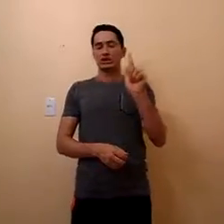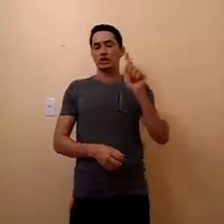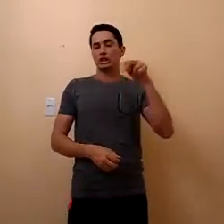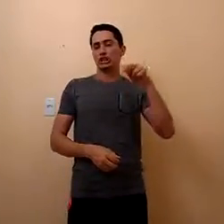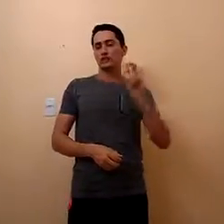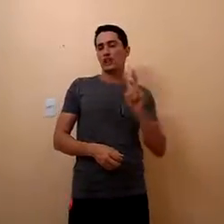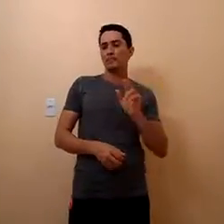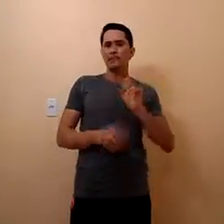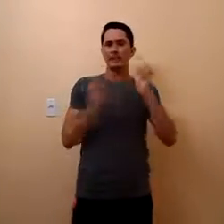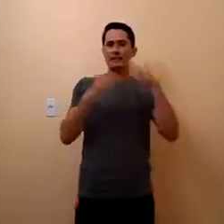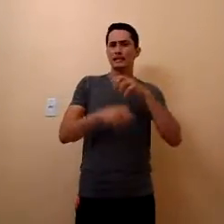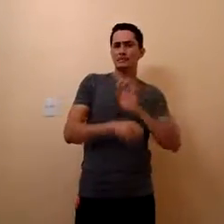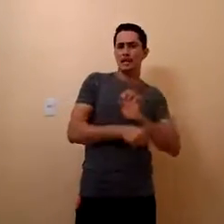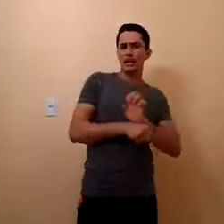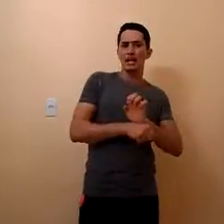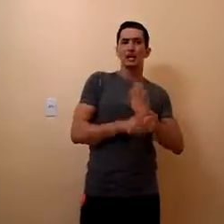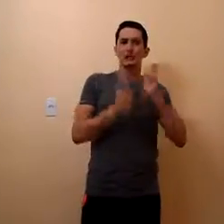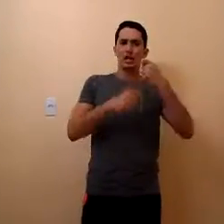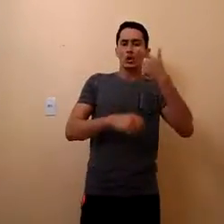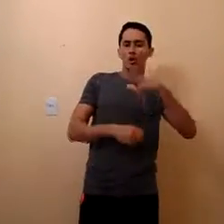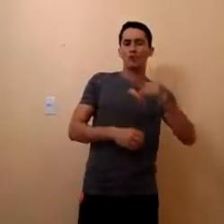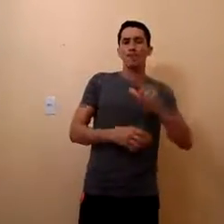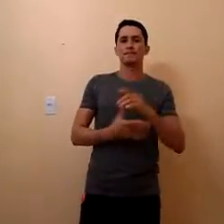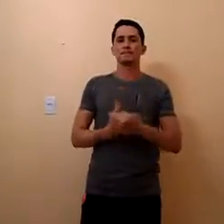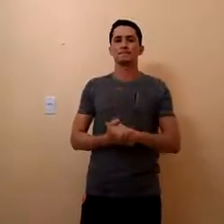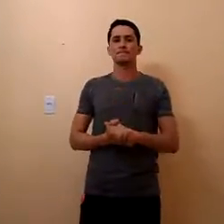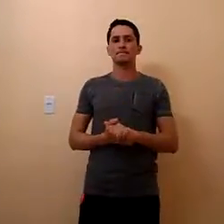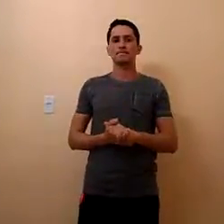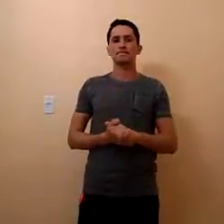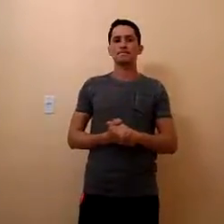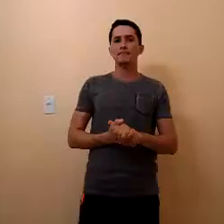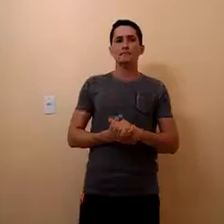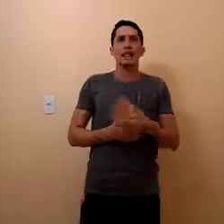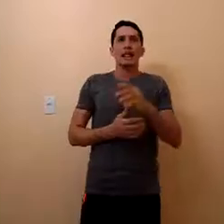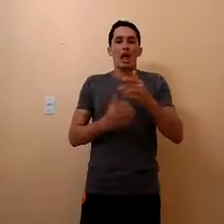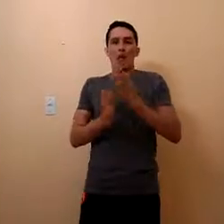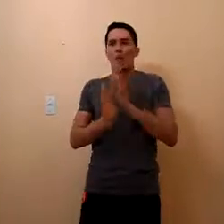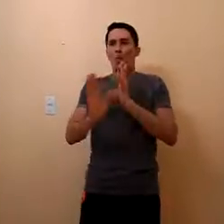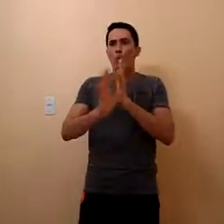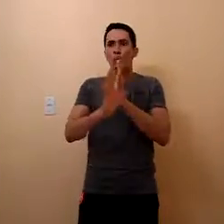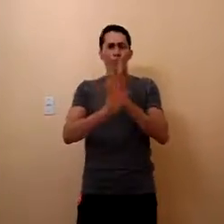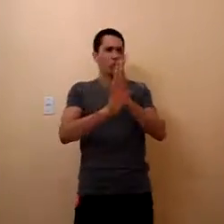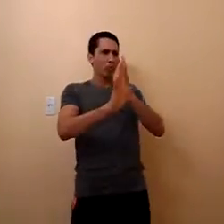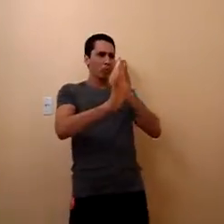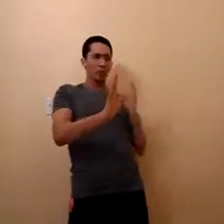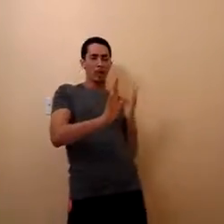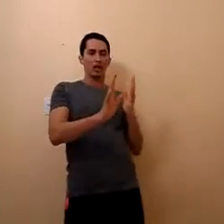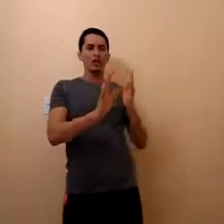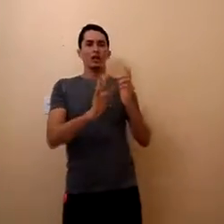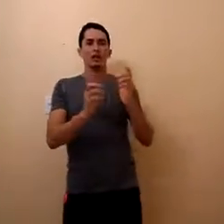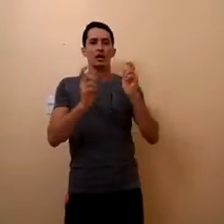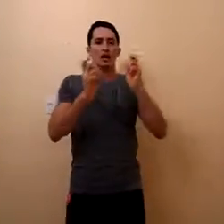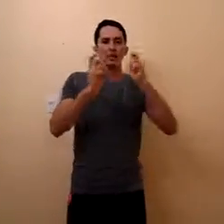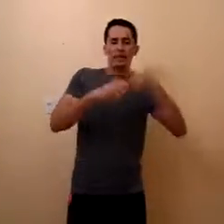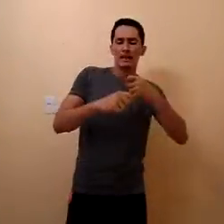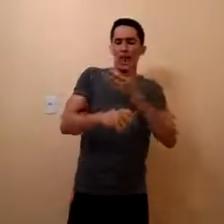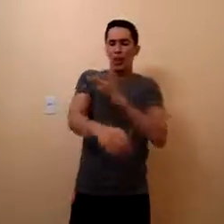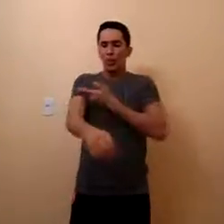esperar. Tivemos até que botar uma bomba para suprir a necessidade dele, senão a fila vai lá embaixo. Quem está acostumado a pesquisar os preços nos